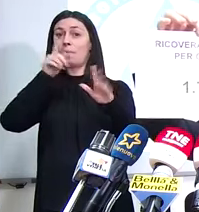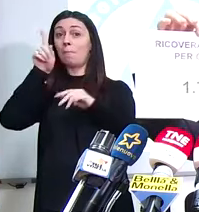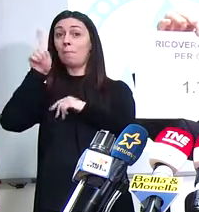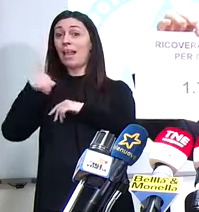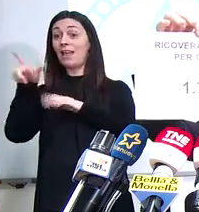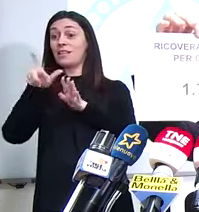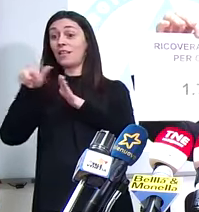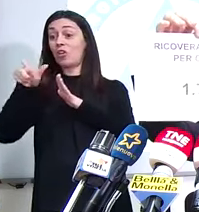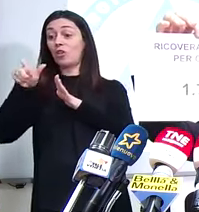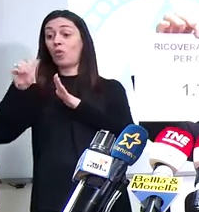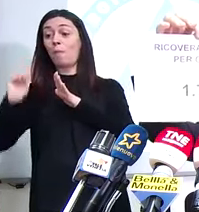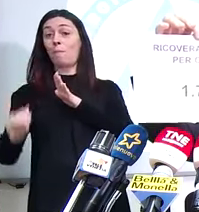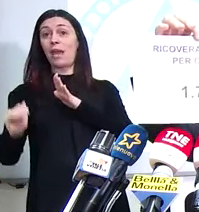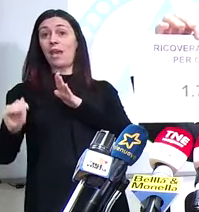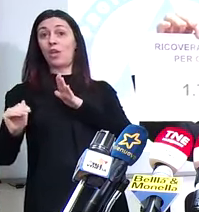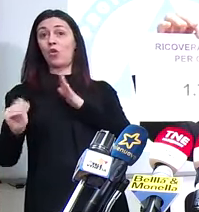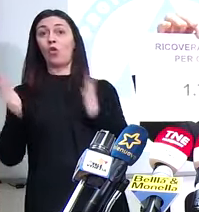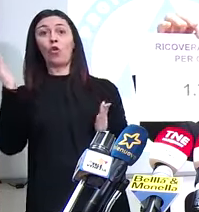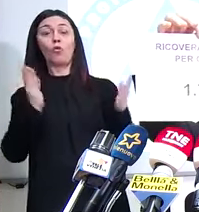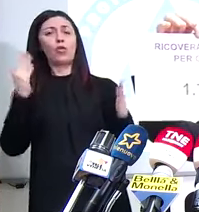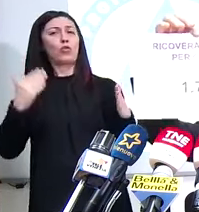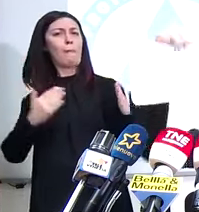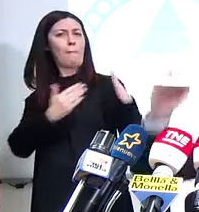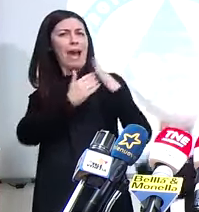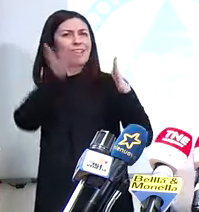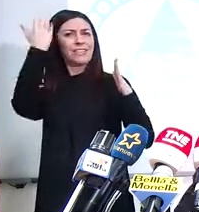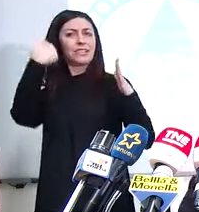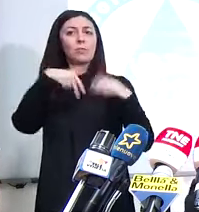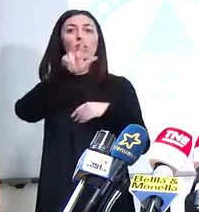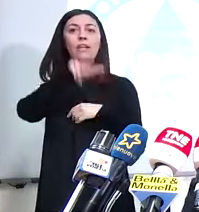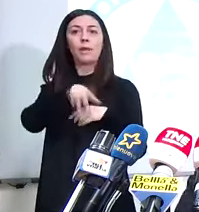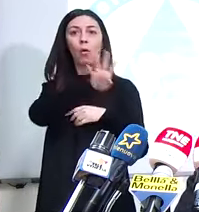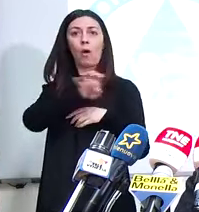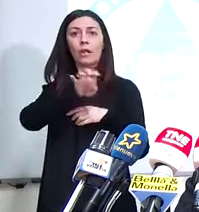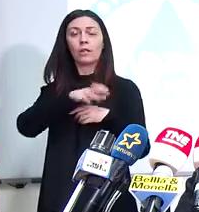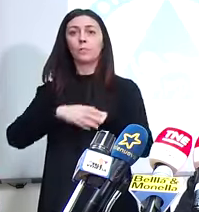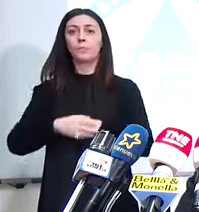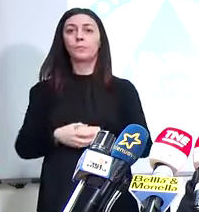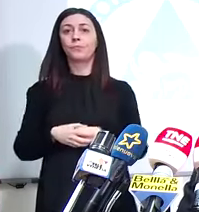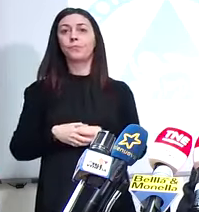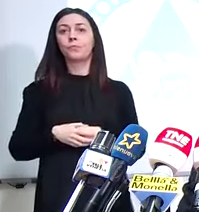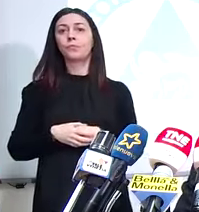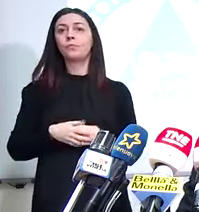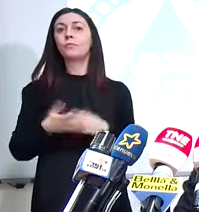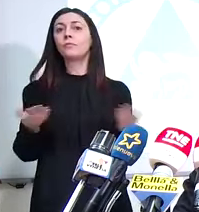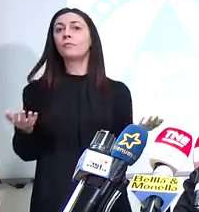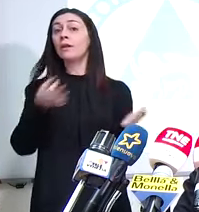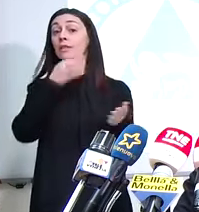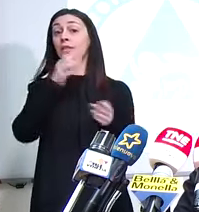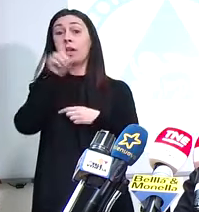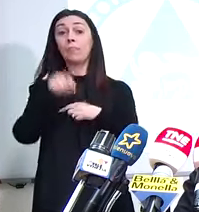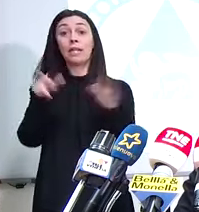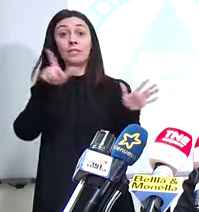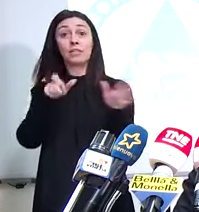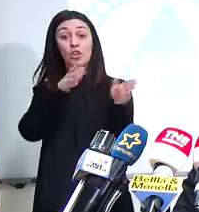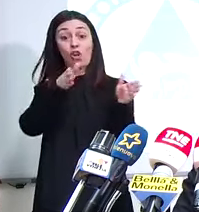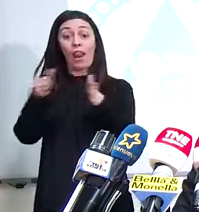alla punta massima gara 3400 quindi 1700 letti che si sono liberati